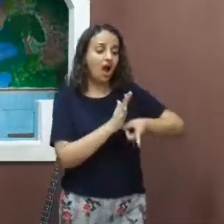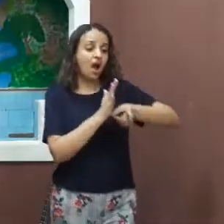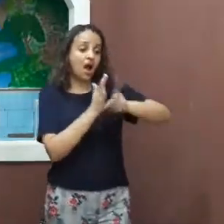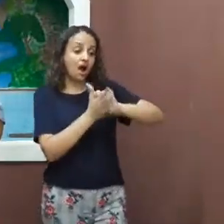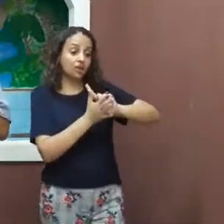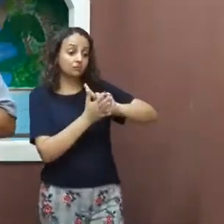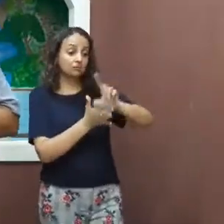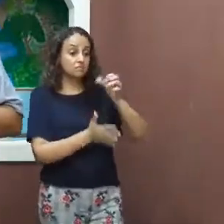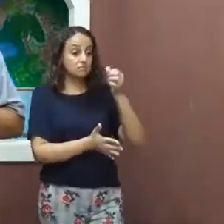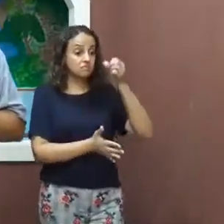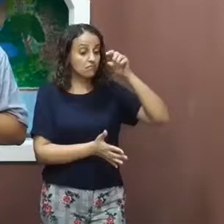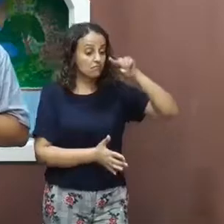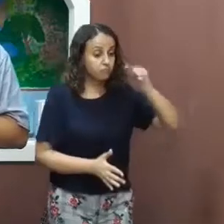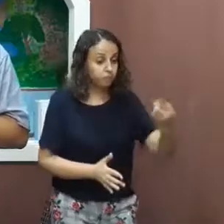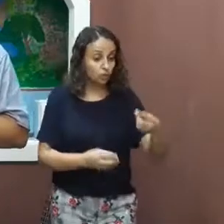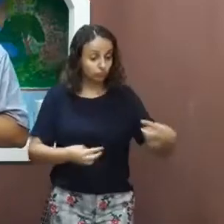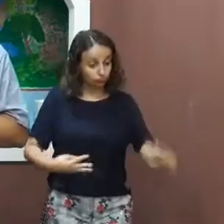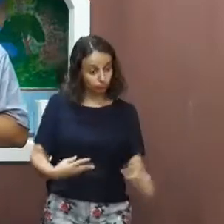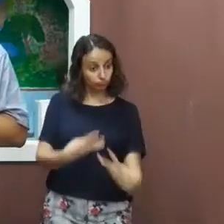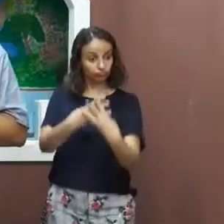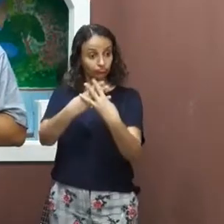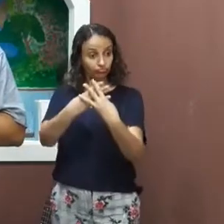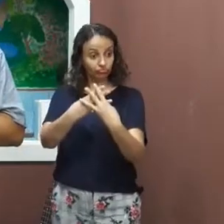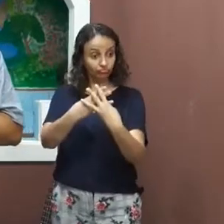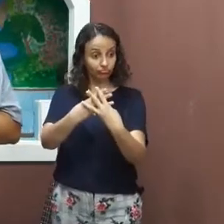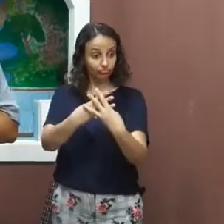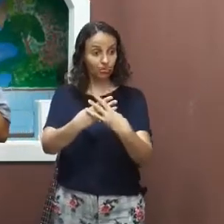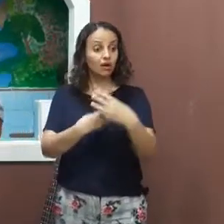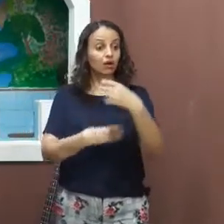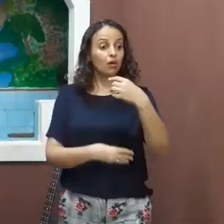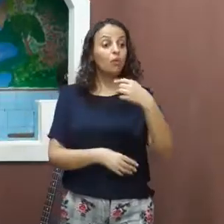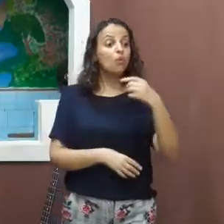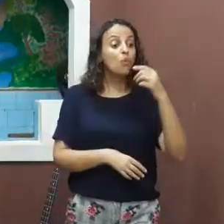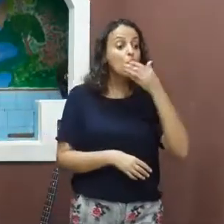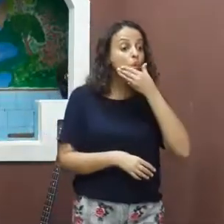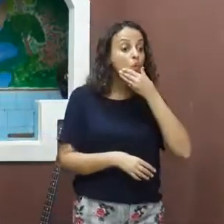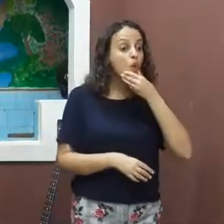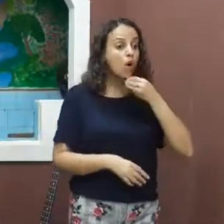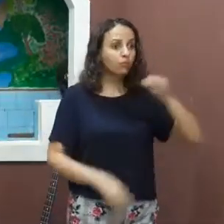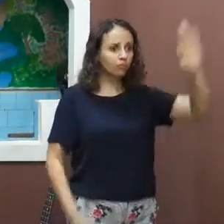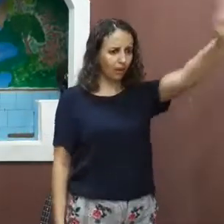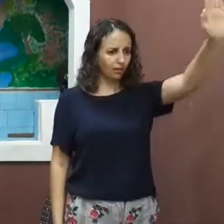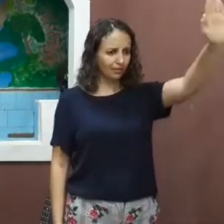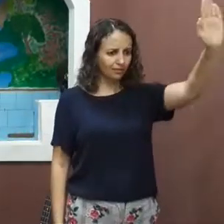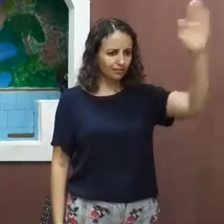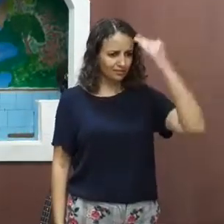incinerados por Hitler. É um povo que sabe o que é sofrimento.